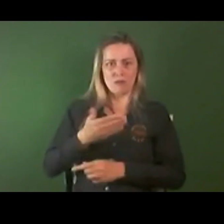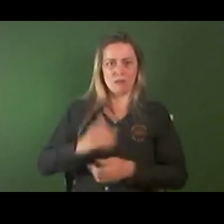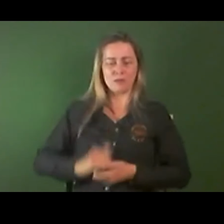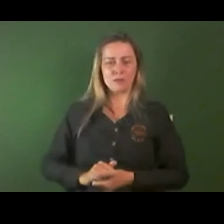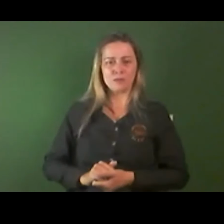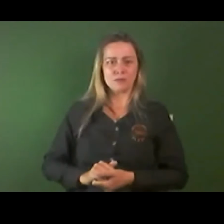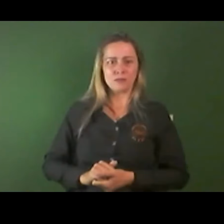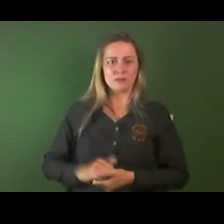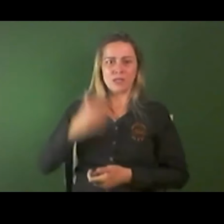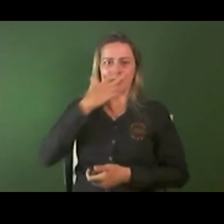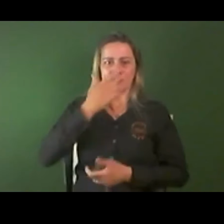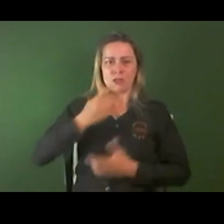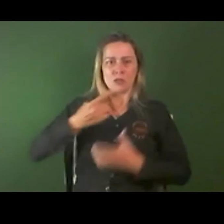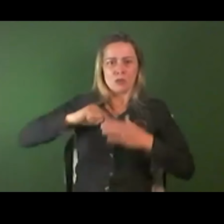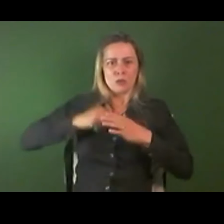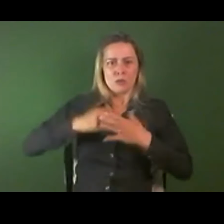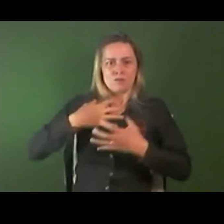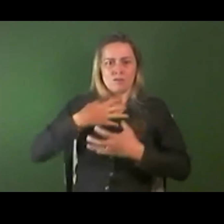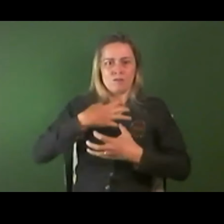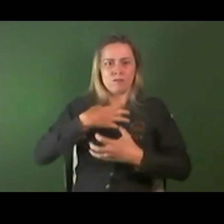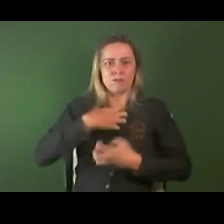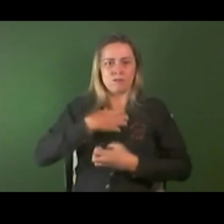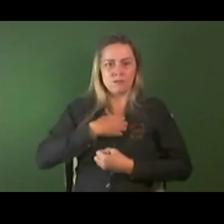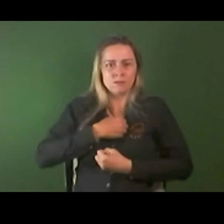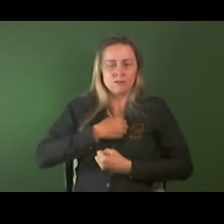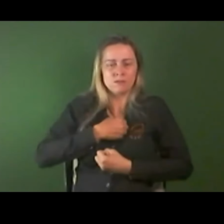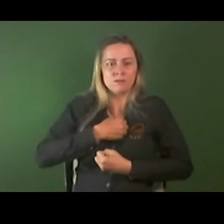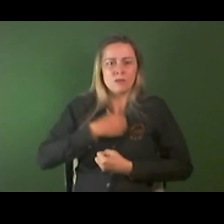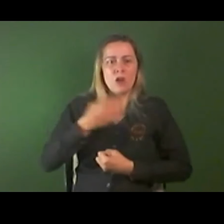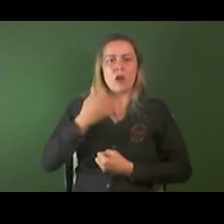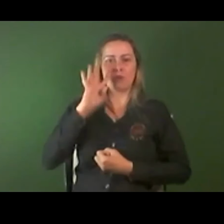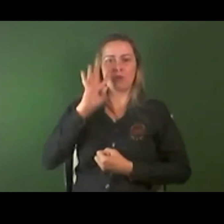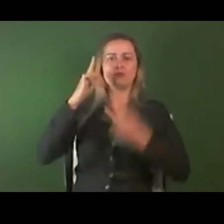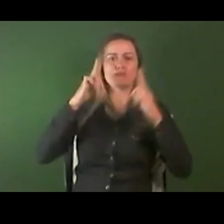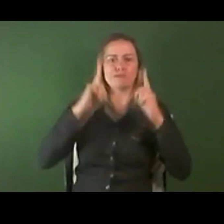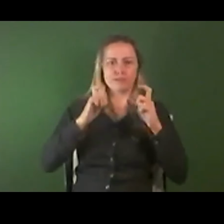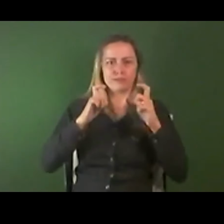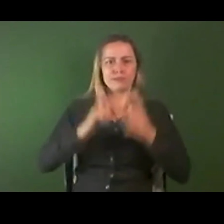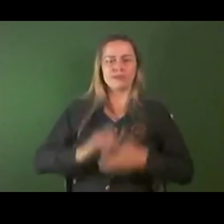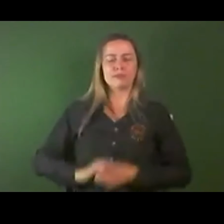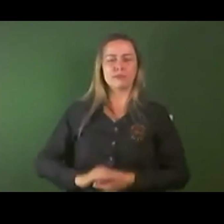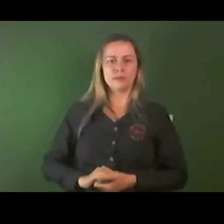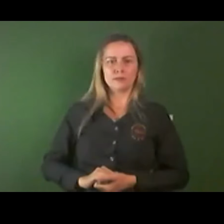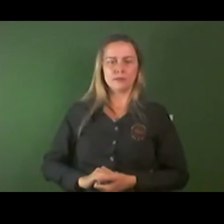fica profundamente tocada com aquilo e ela resolve fotografar. Então, para encerrar